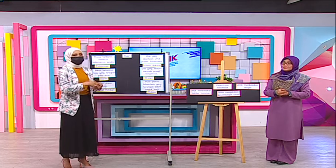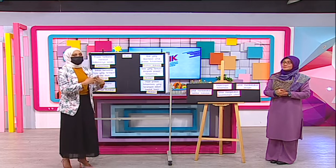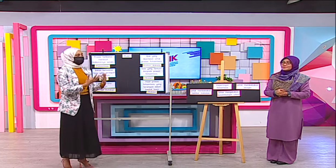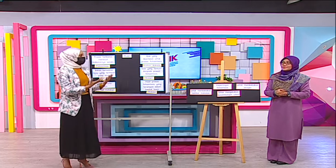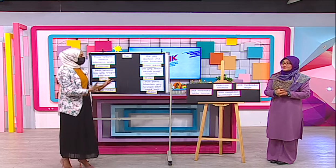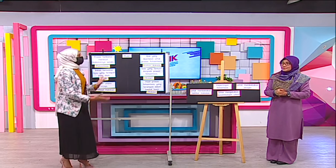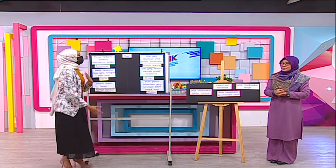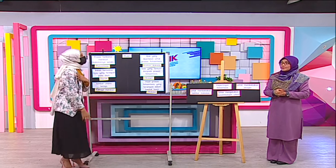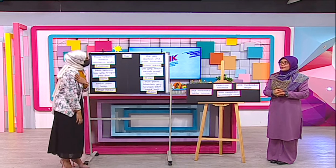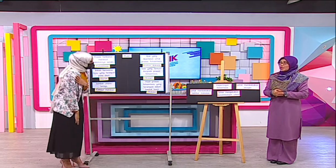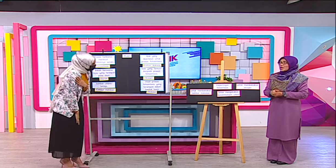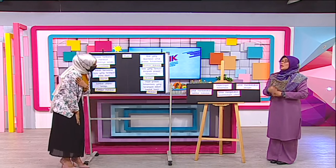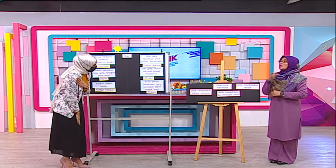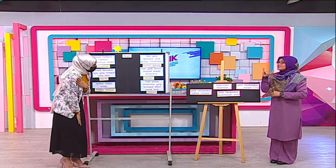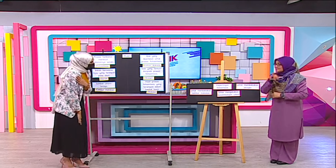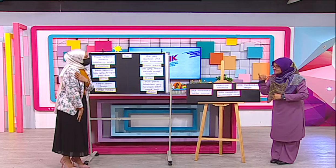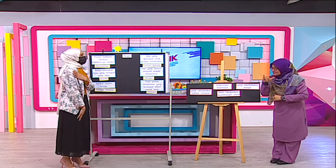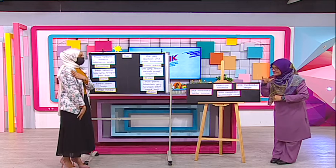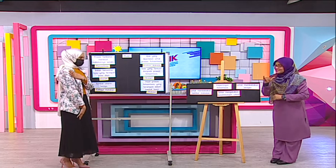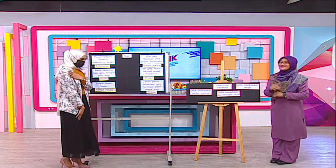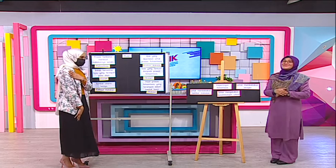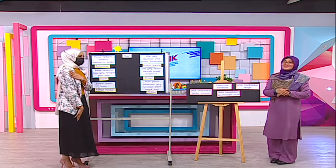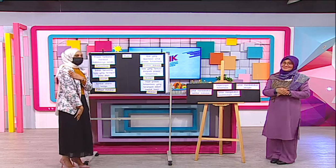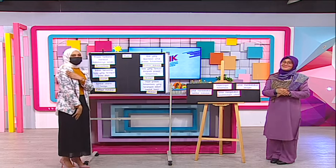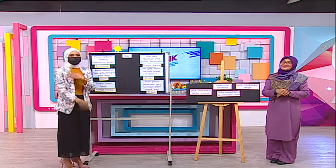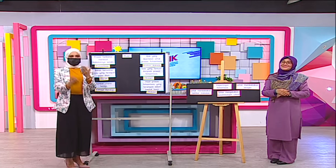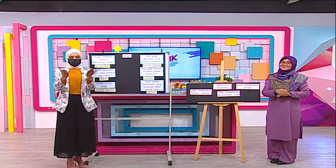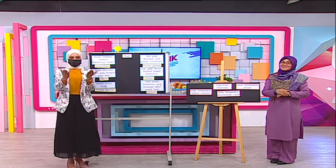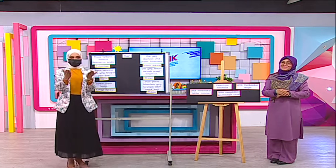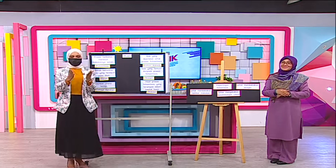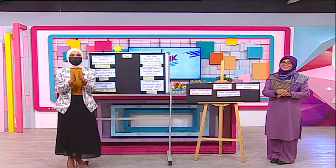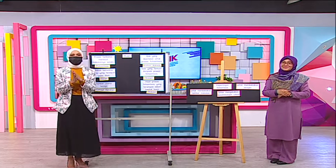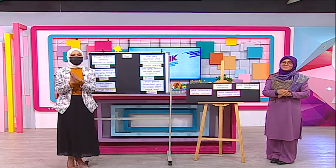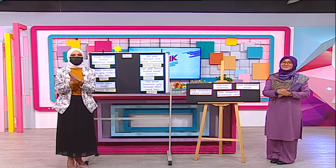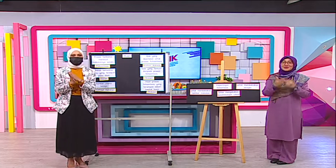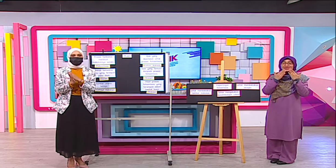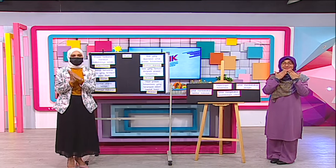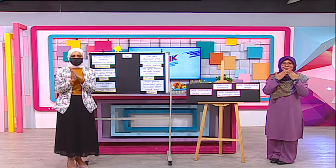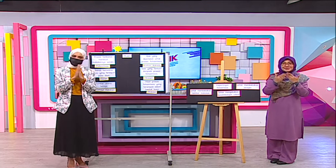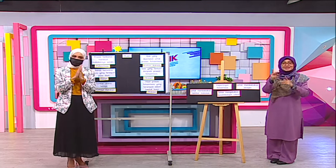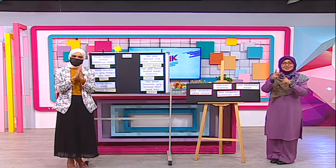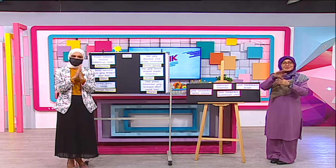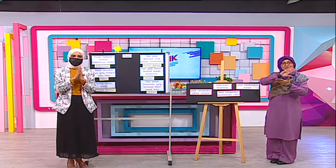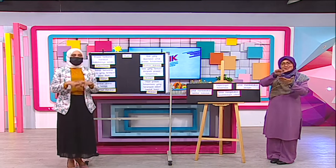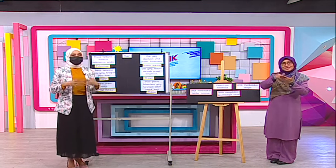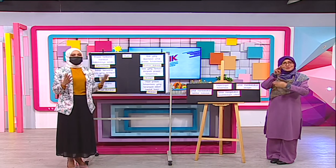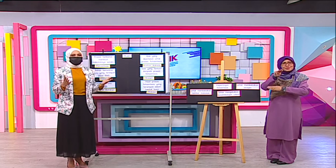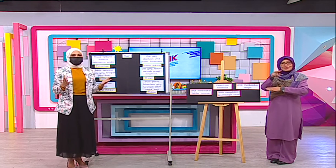Depresiku fighting Makasih yygu sama-sama keesokan harinya cuma kasih juga kepada adik-adik yang menutupi kebocoran sangat kita jumpa lagi